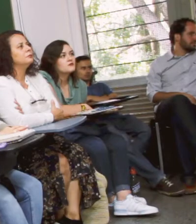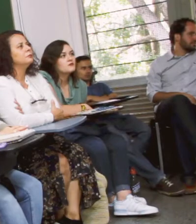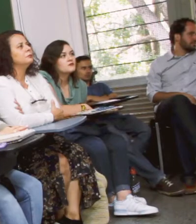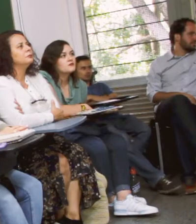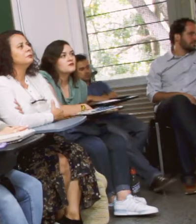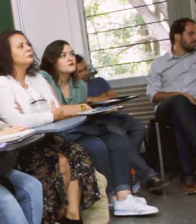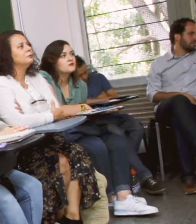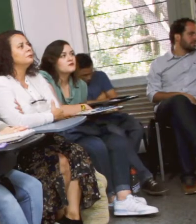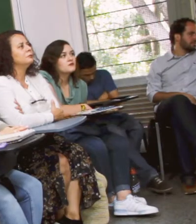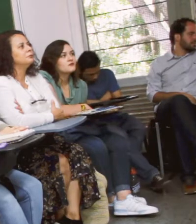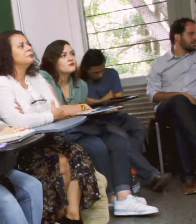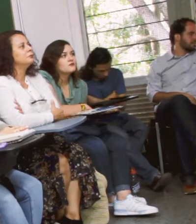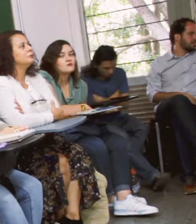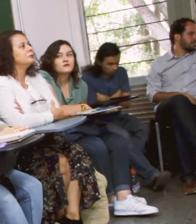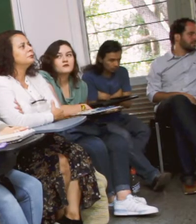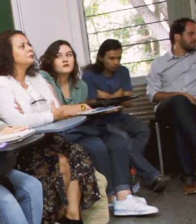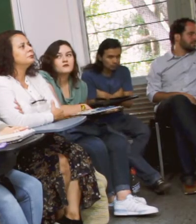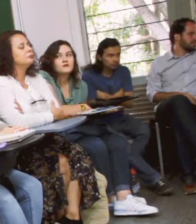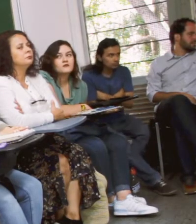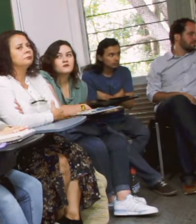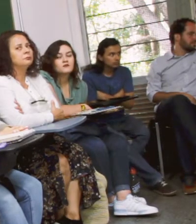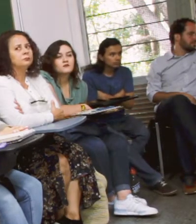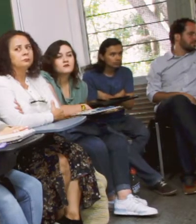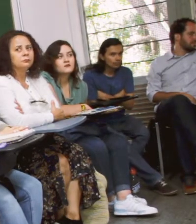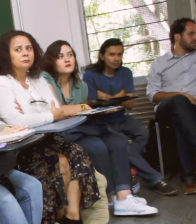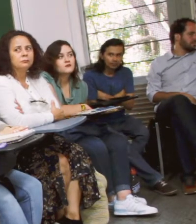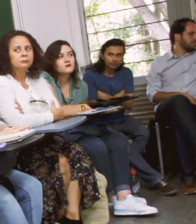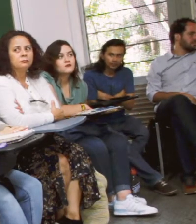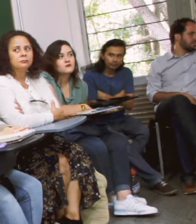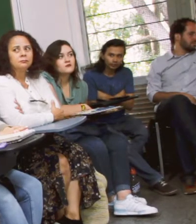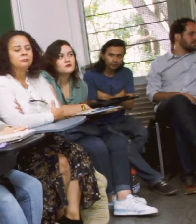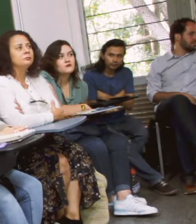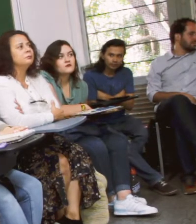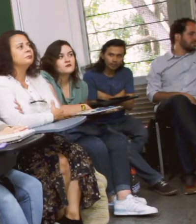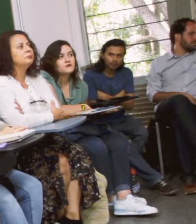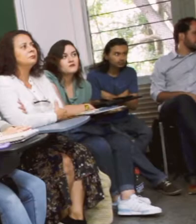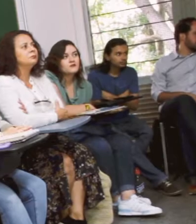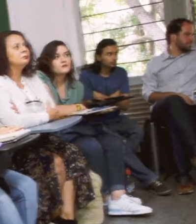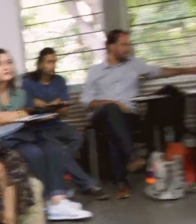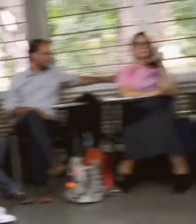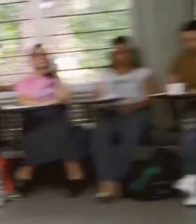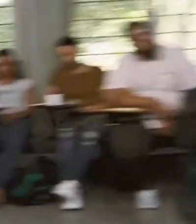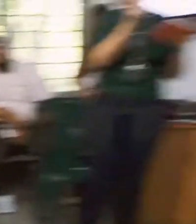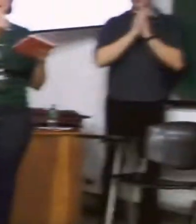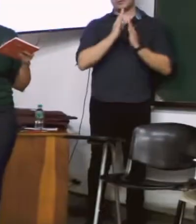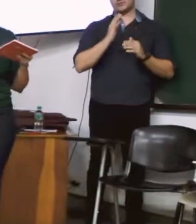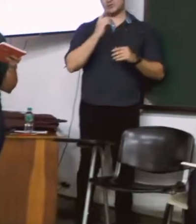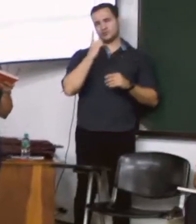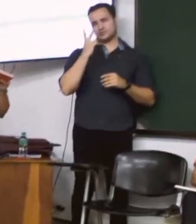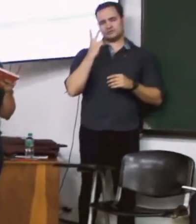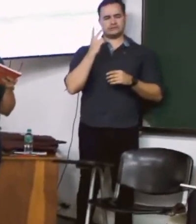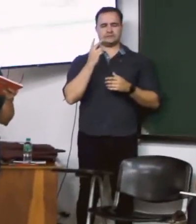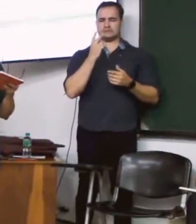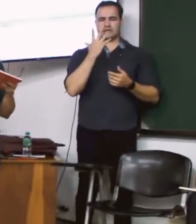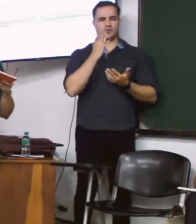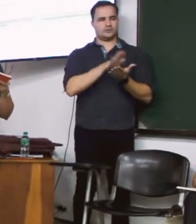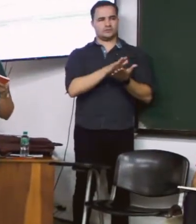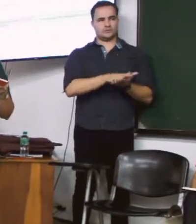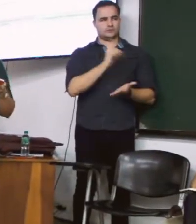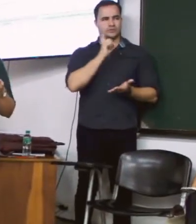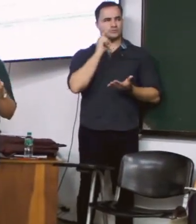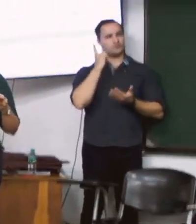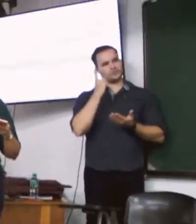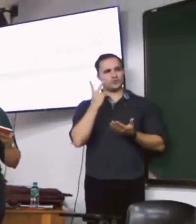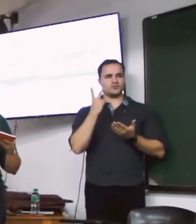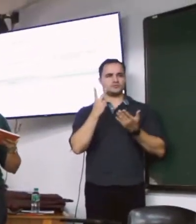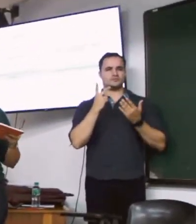nos proponen uno o dos textos? Yo haría el llamado por tiempo a que fuera 1 o 2 textos, de manera que lo pudiéramos